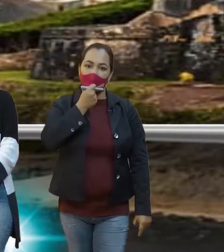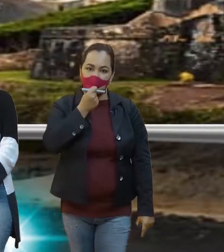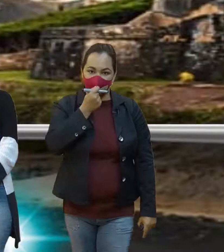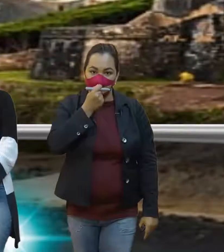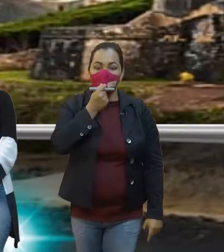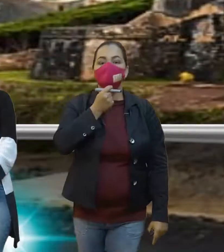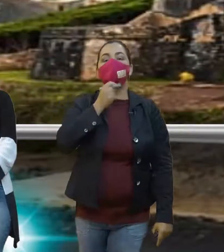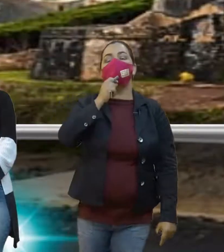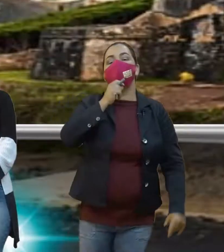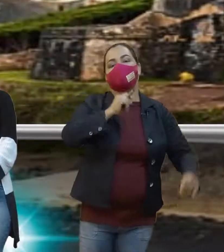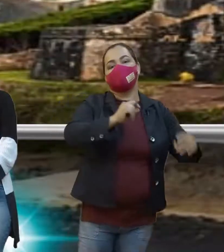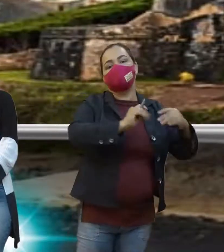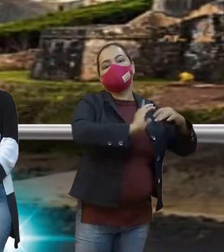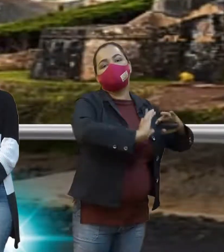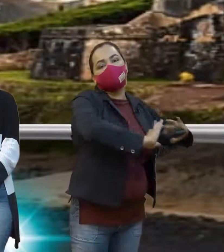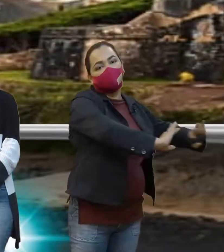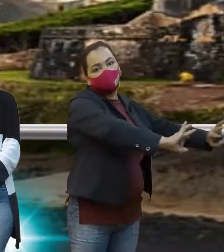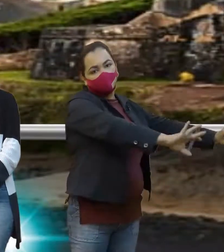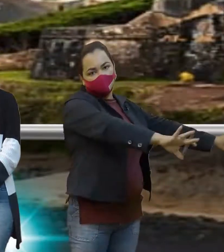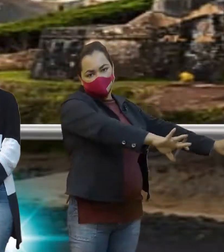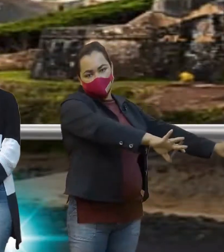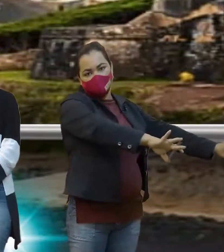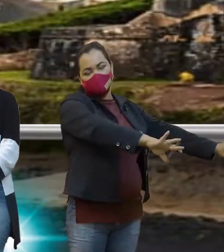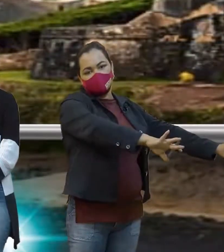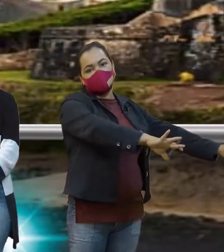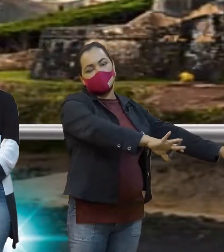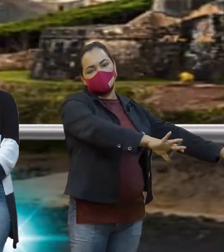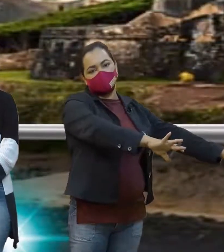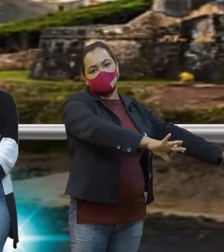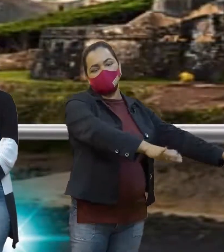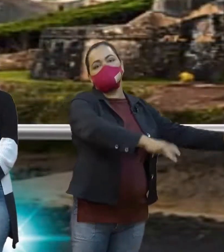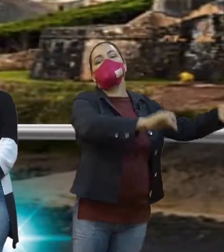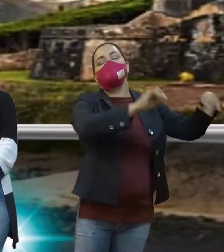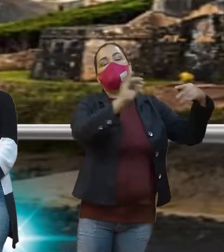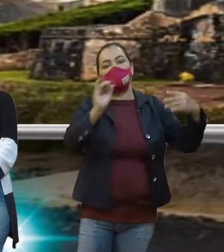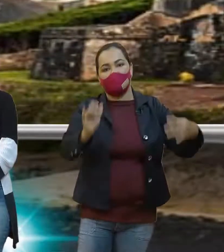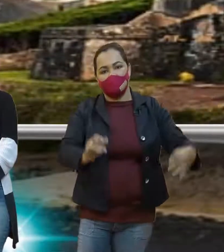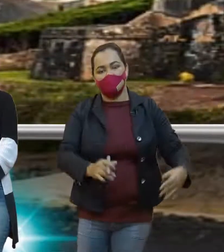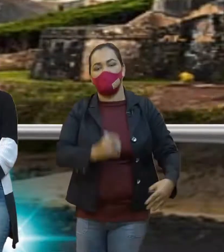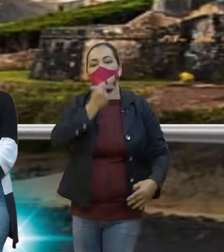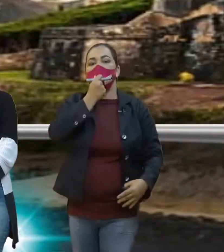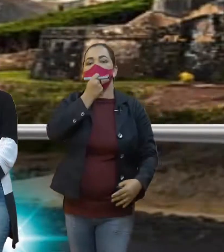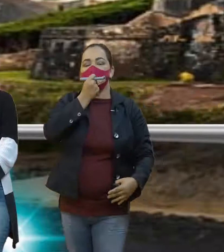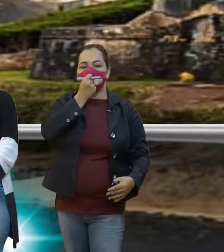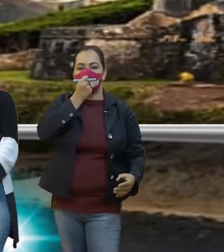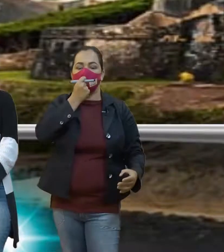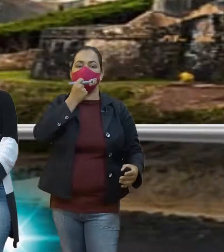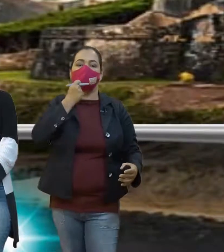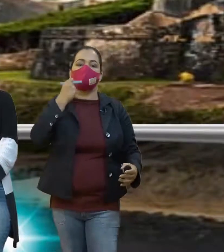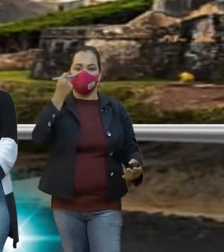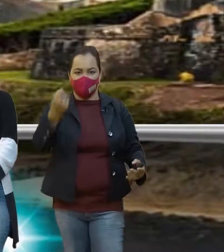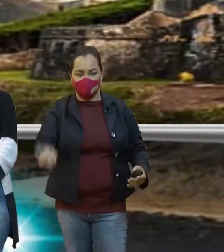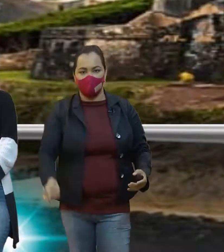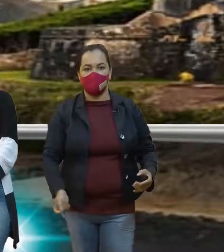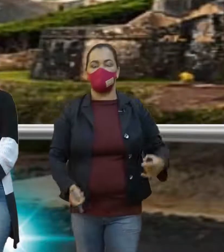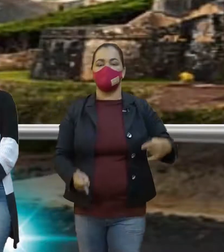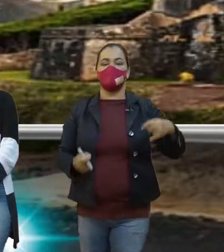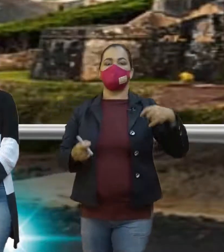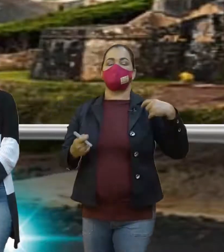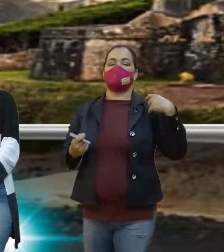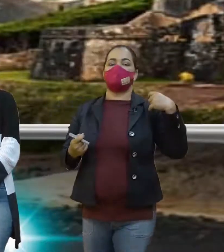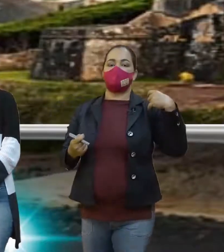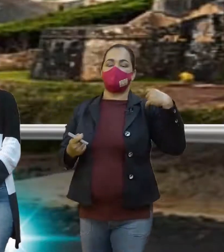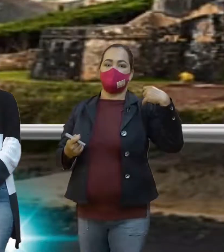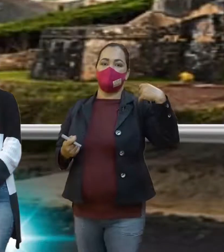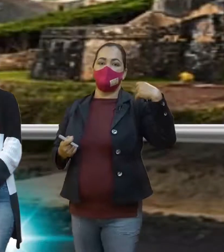Ou ainda, se ele vai abrir mão totalmente dos Estados Unidos e vai ali ver se ele vai ser uma monarquia,